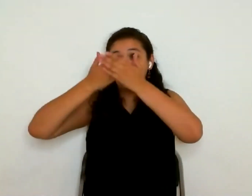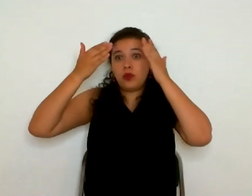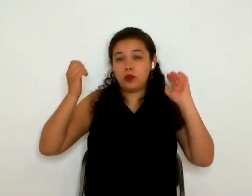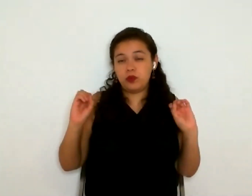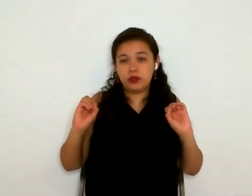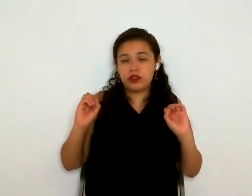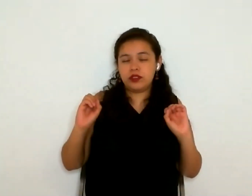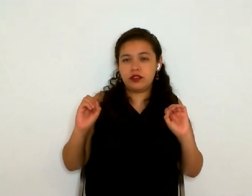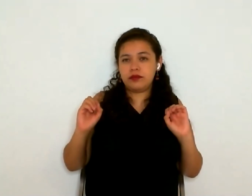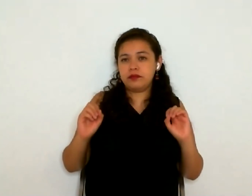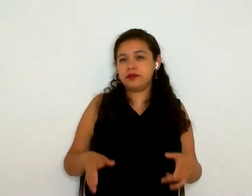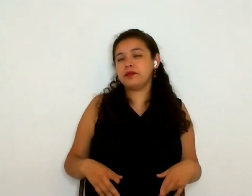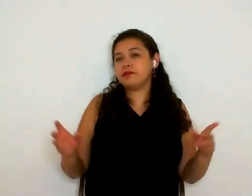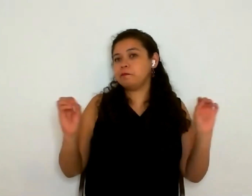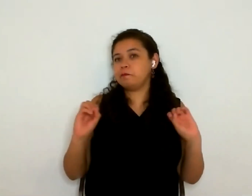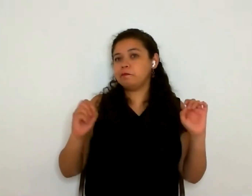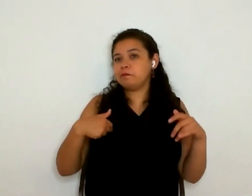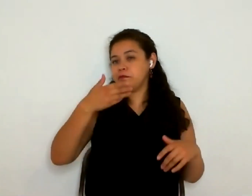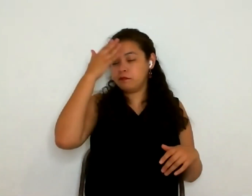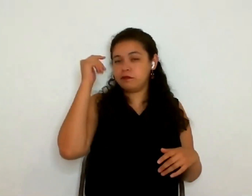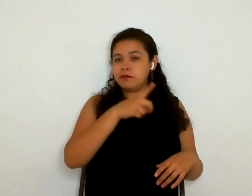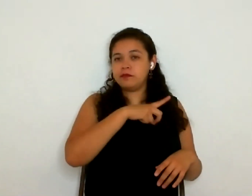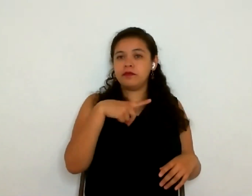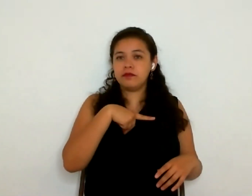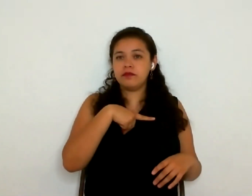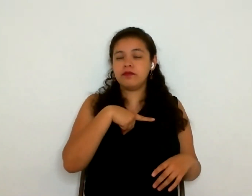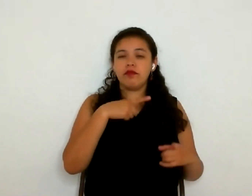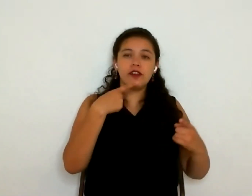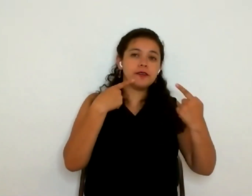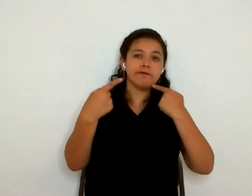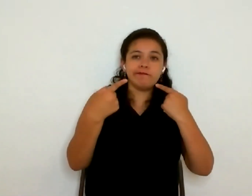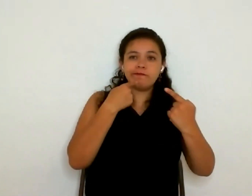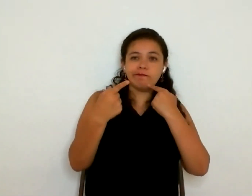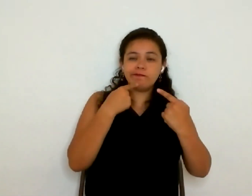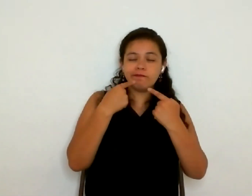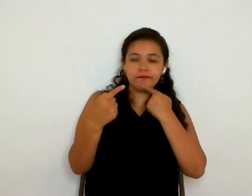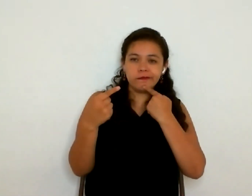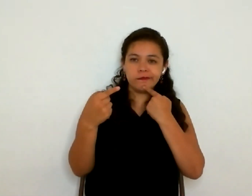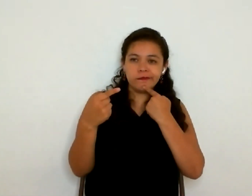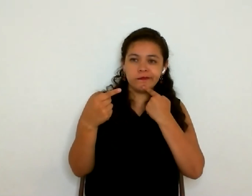pero bueno no sé eso lo habría que discutir no hay versión